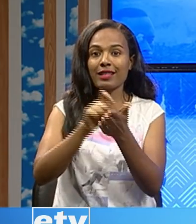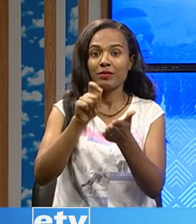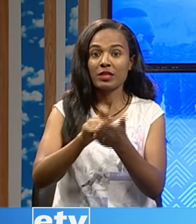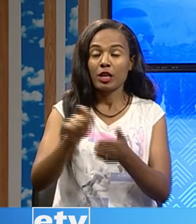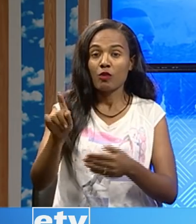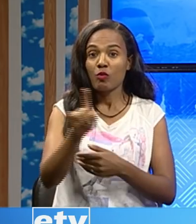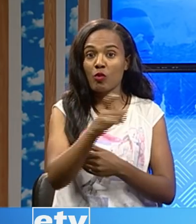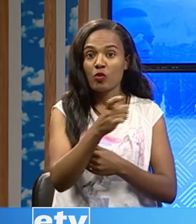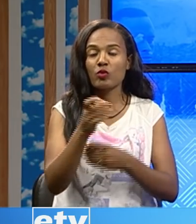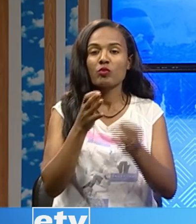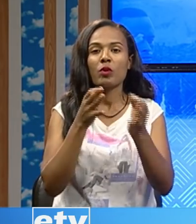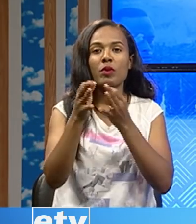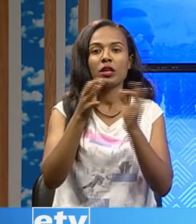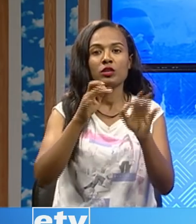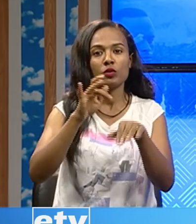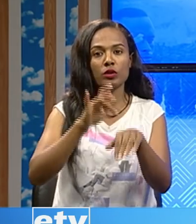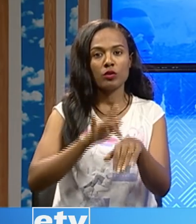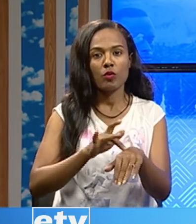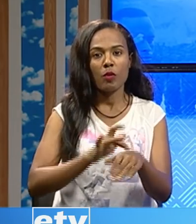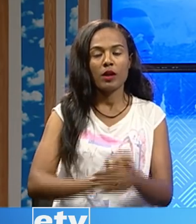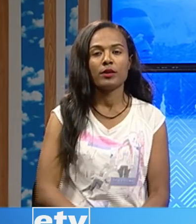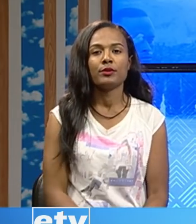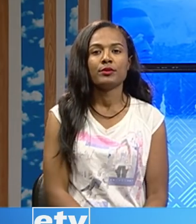መሆኑንም በመግለጫው ተጠቁሟል።